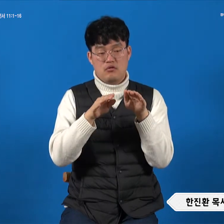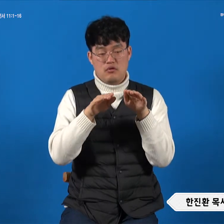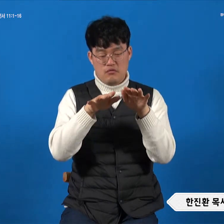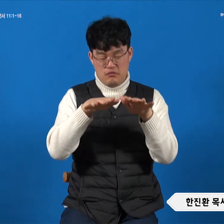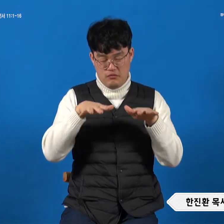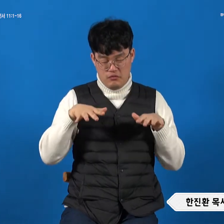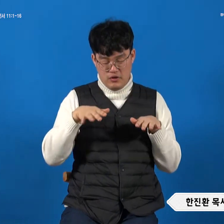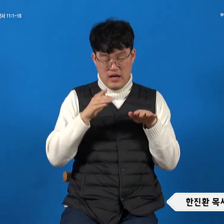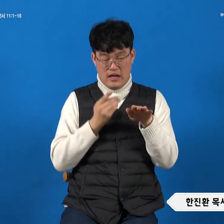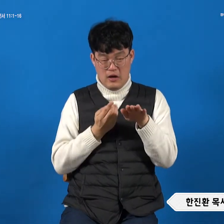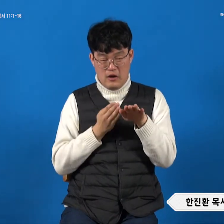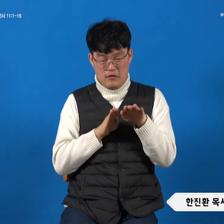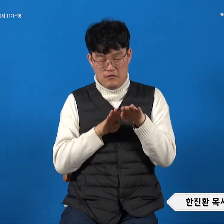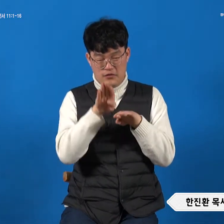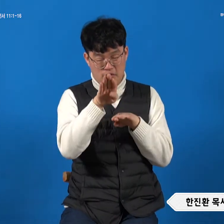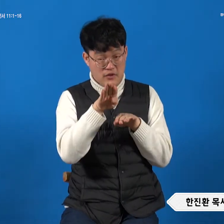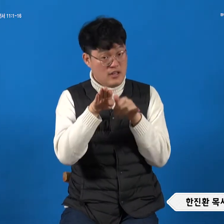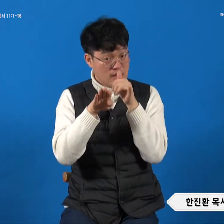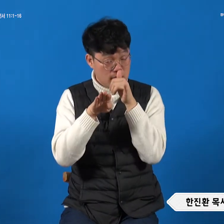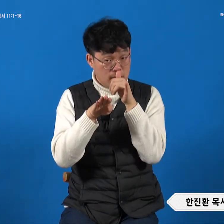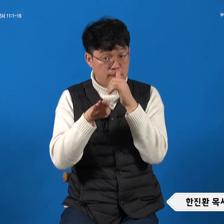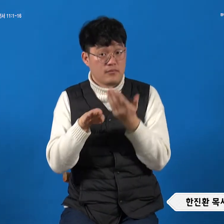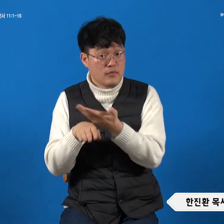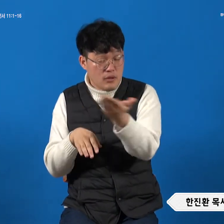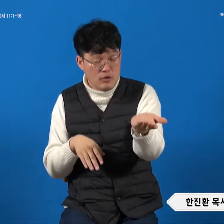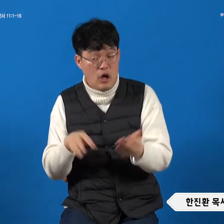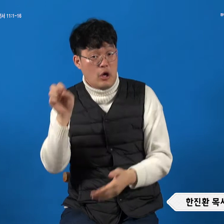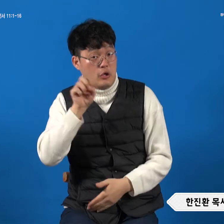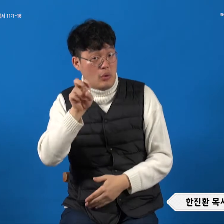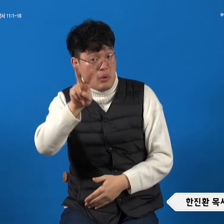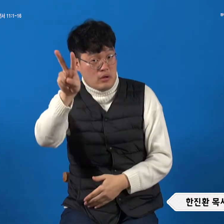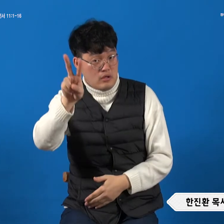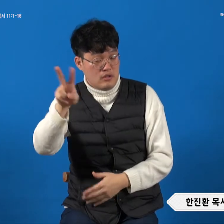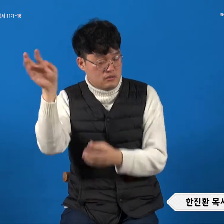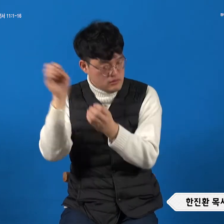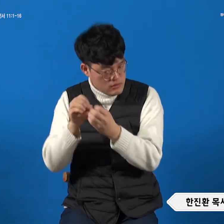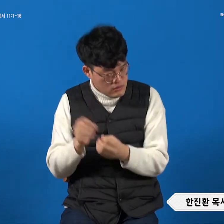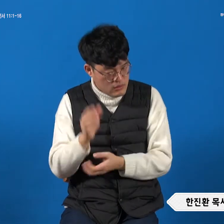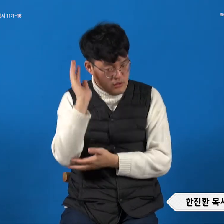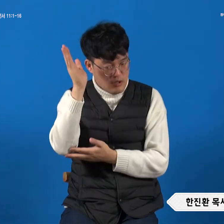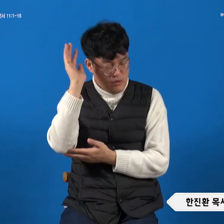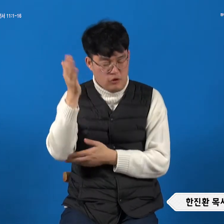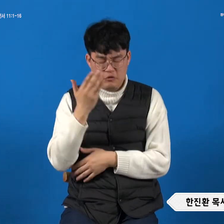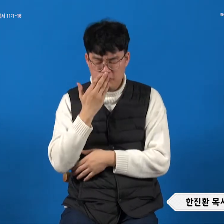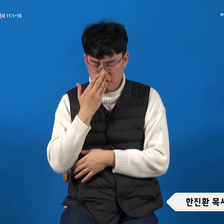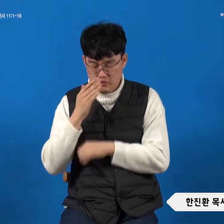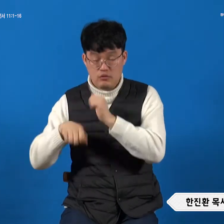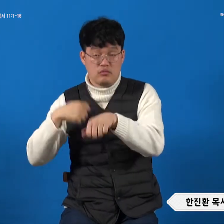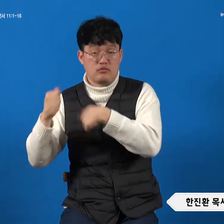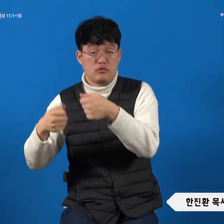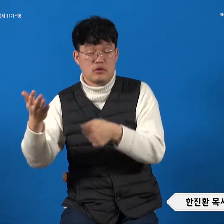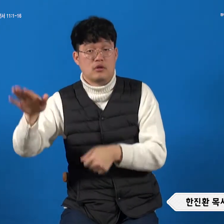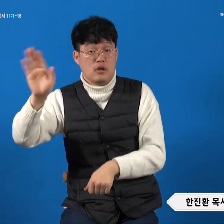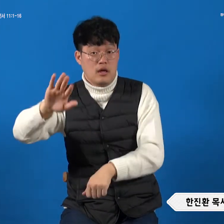전설에 나오는 용은 순한 동물입니다. 잘 길들이면 사람이 타고 다닐 수도 있습니다. 그런데